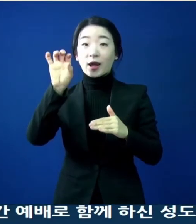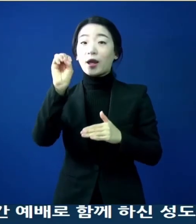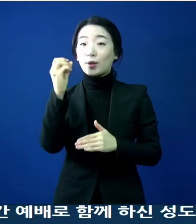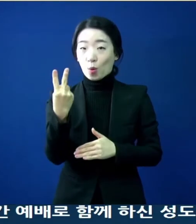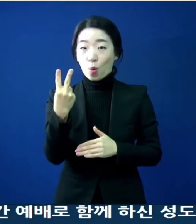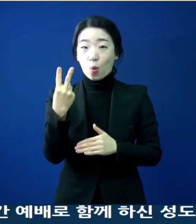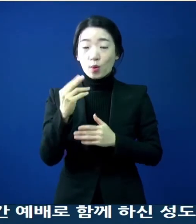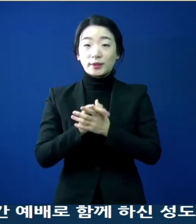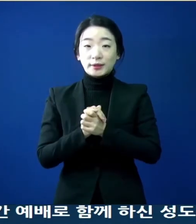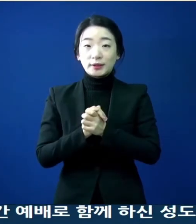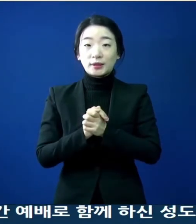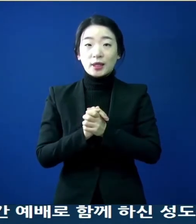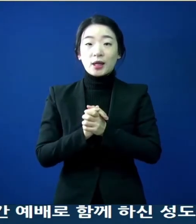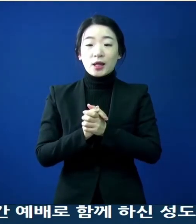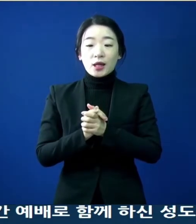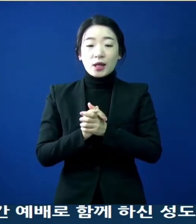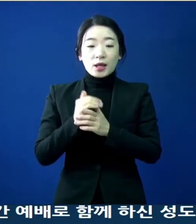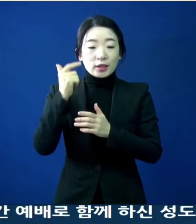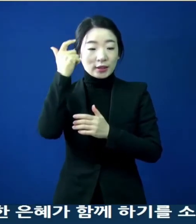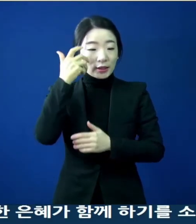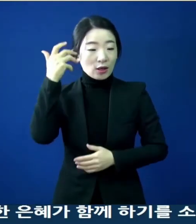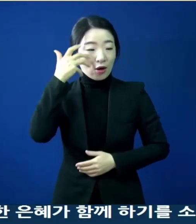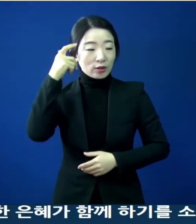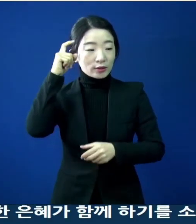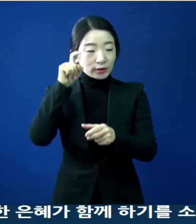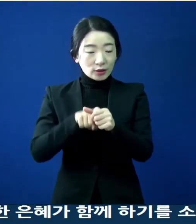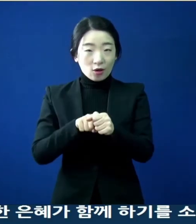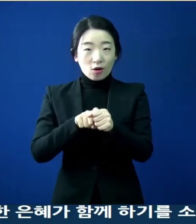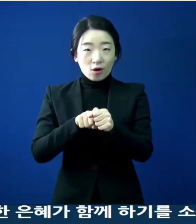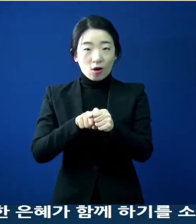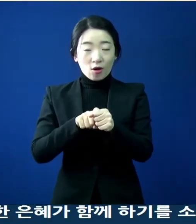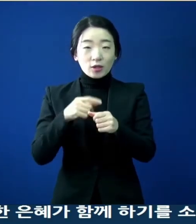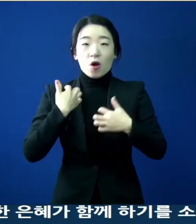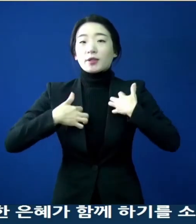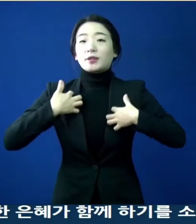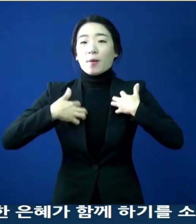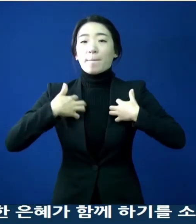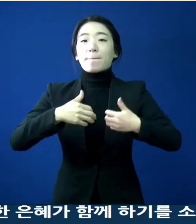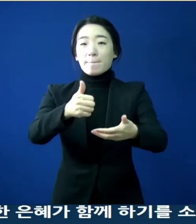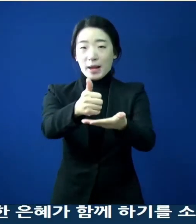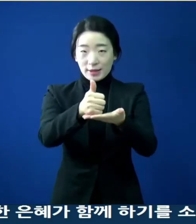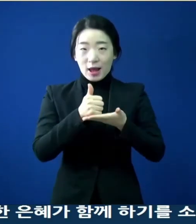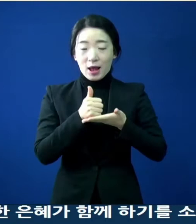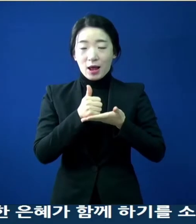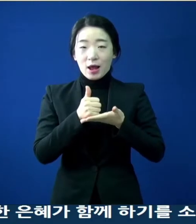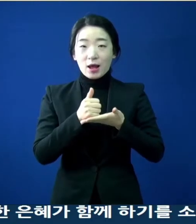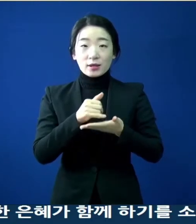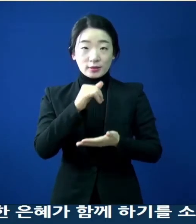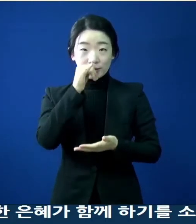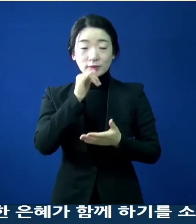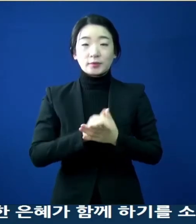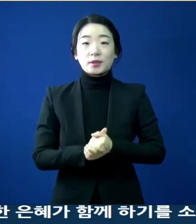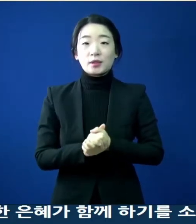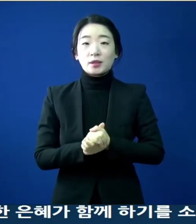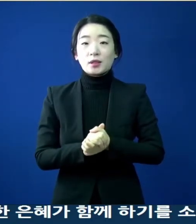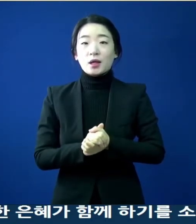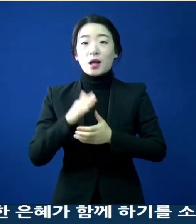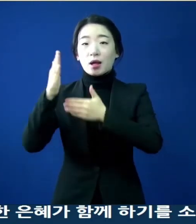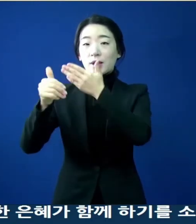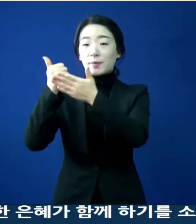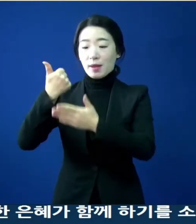영접하다입니다. 지난주 말씀을 더듬어 보면 하나님의 아들 예수님께서